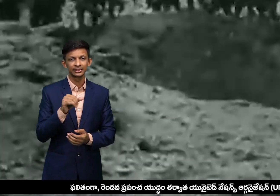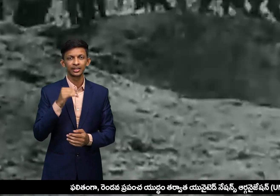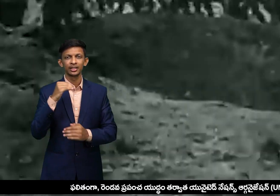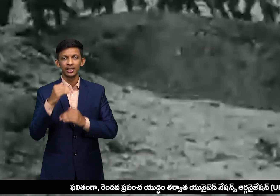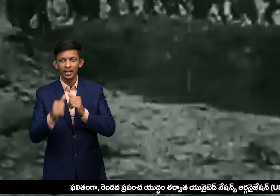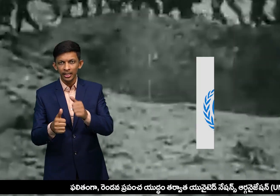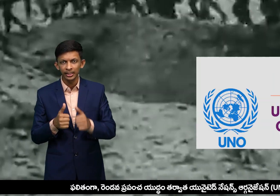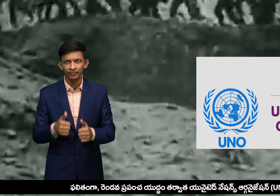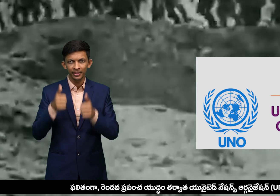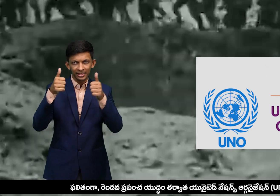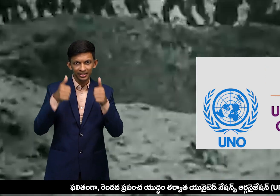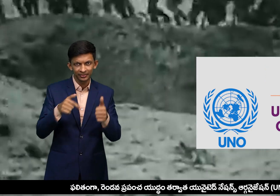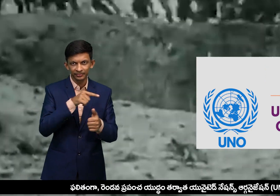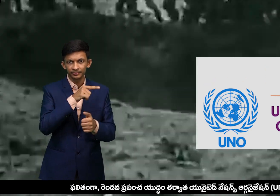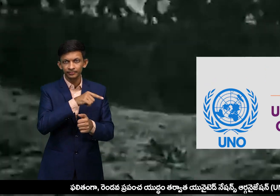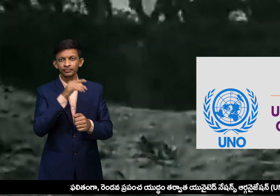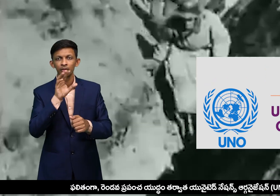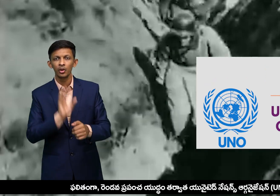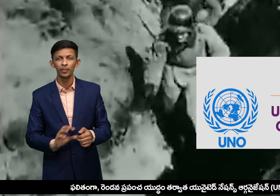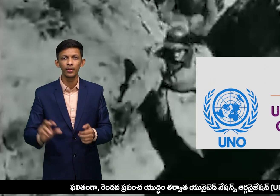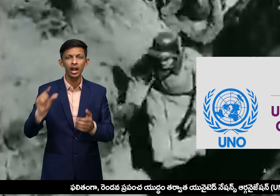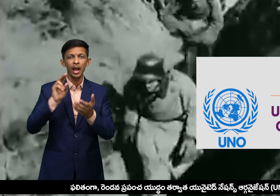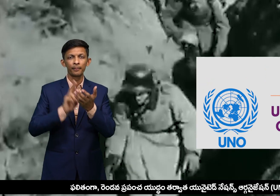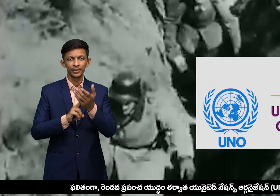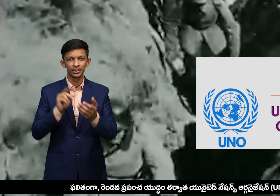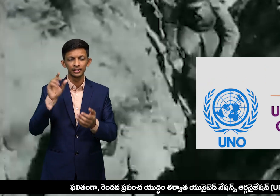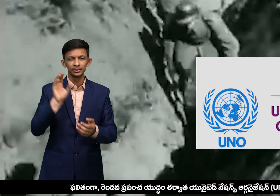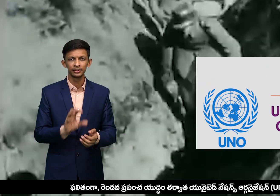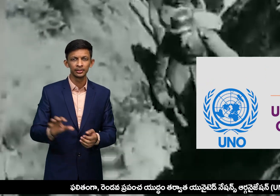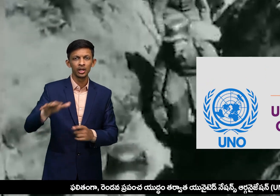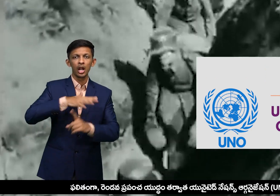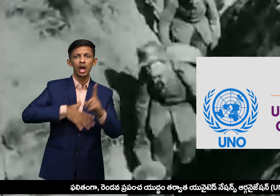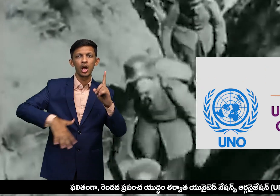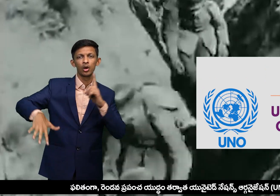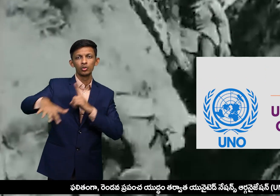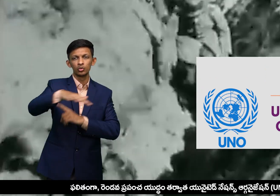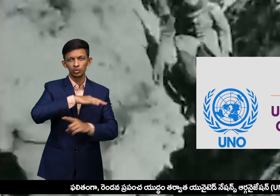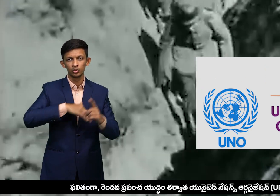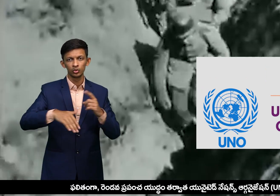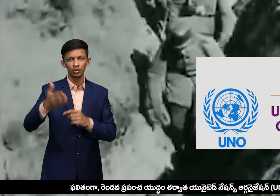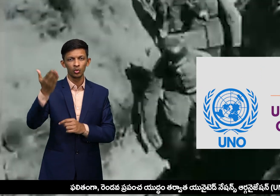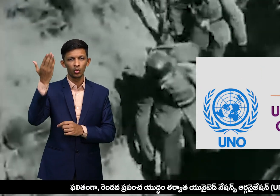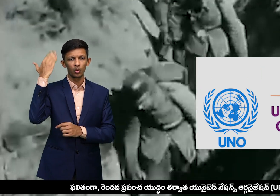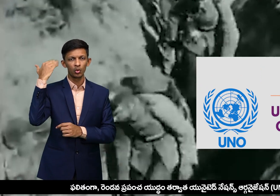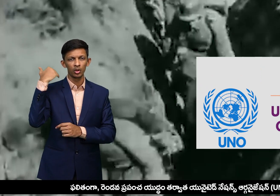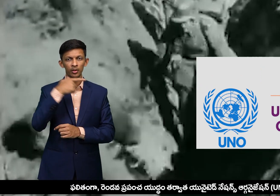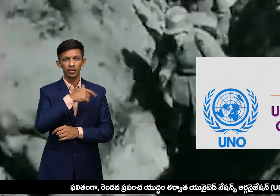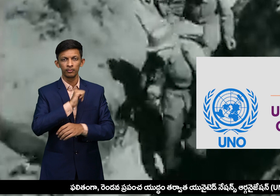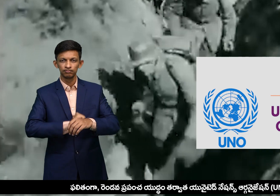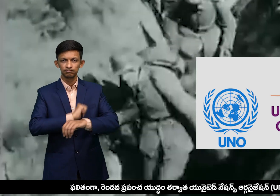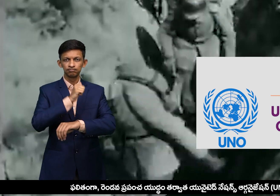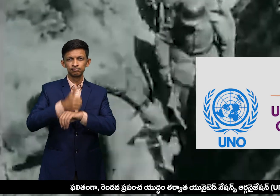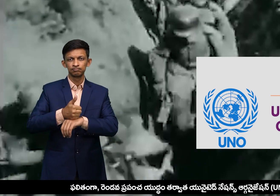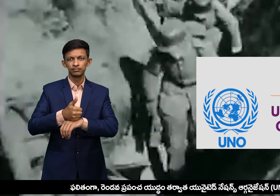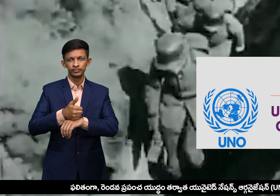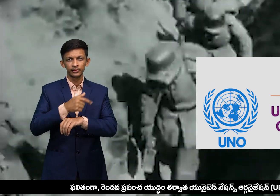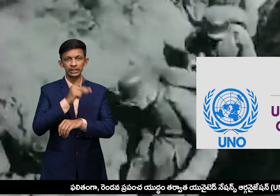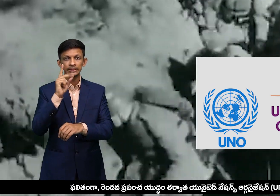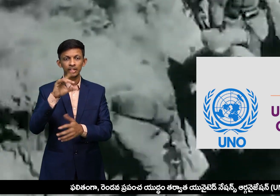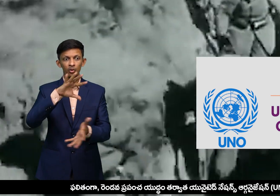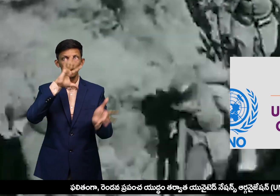ఫలితంగా రెండవ ప్రపంచ యుద్ధం తర్వాత యునైటెడ్ నేషన్స్ ఆర్గనైజేషన్ యుఎన్ఓ స్థాపించబడింది.